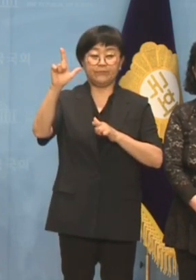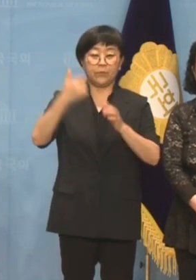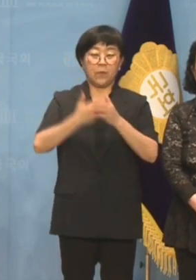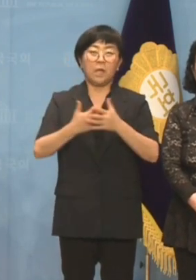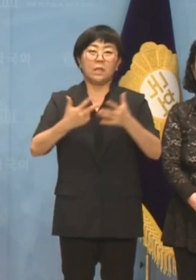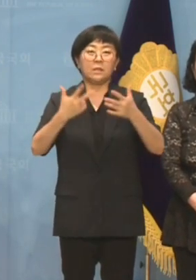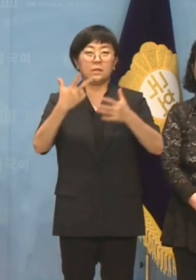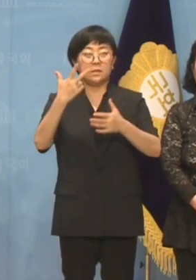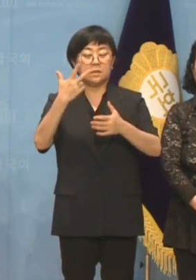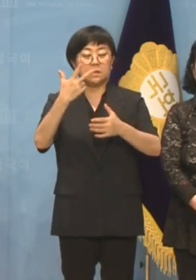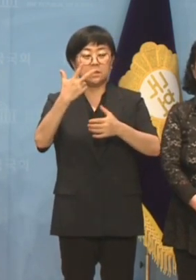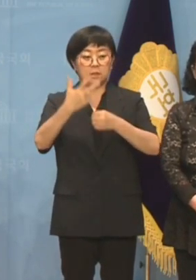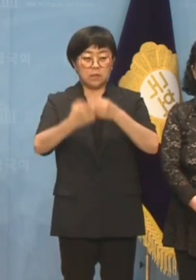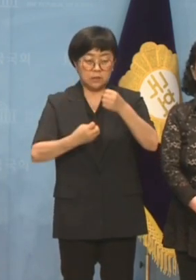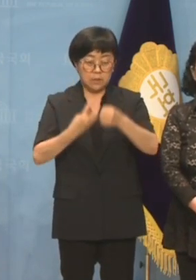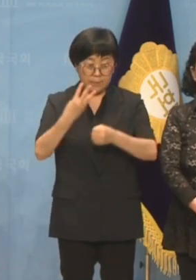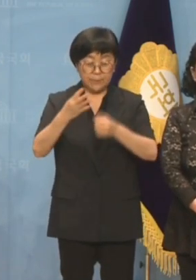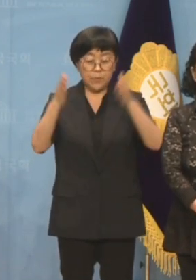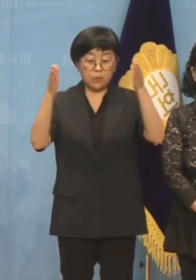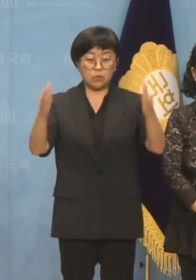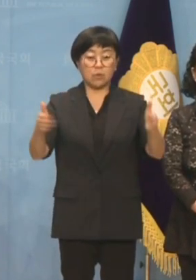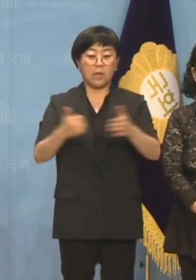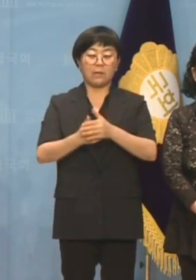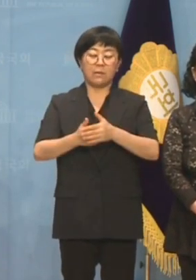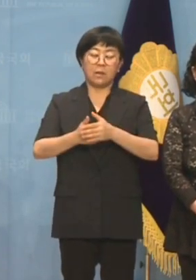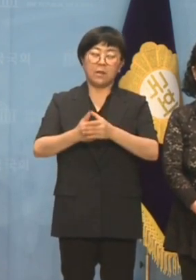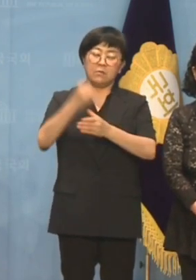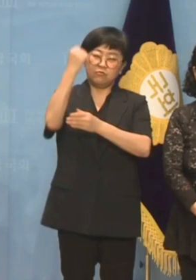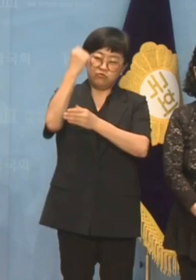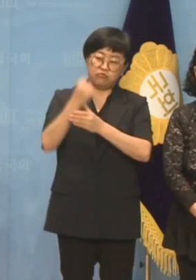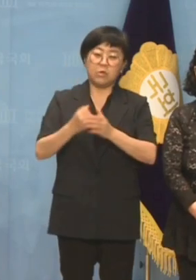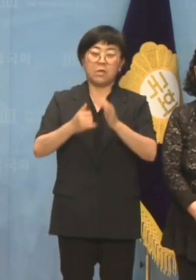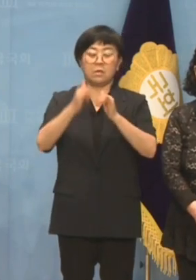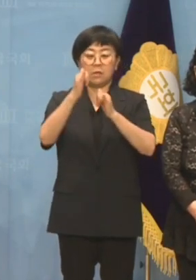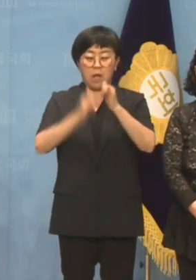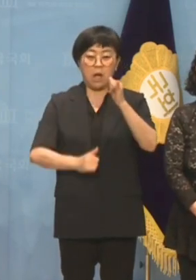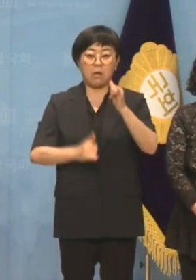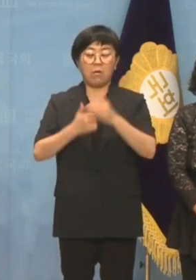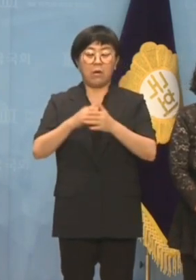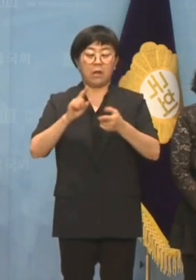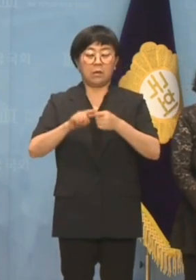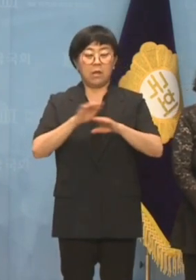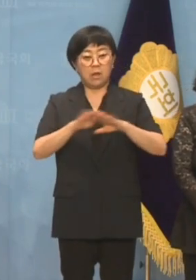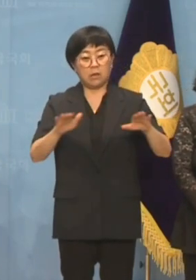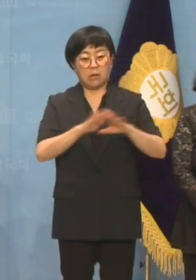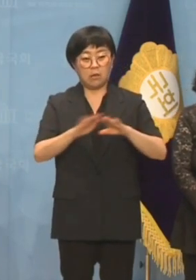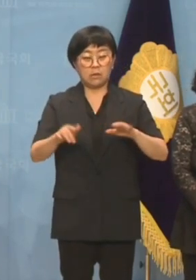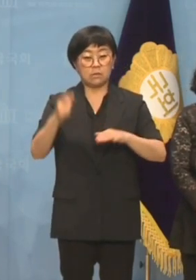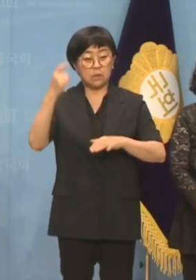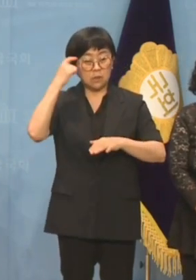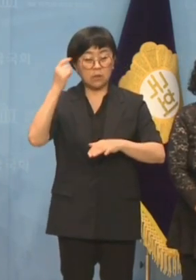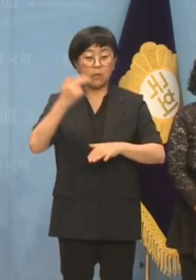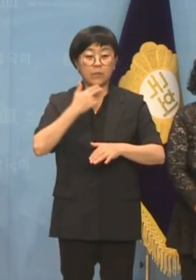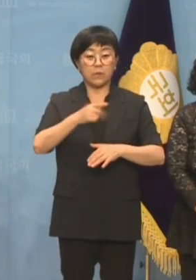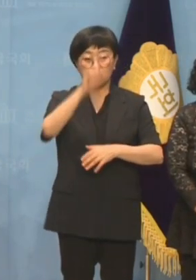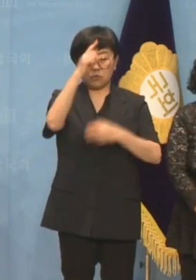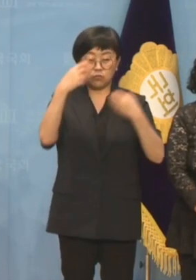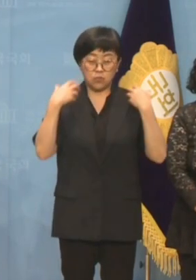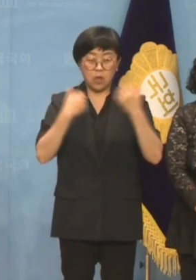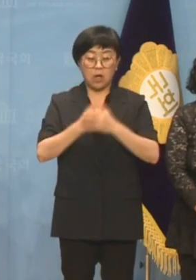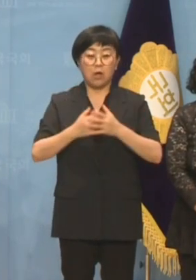지난 73년간의 해묵은 과거사의 해결 의지가 없는 정부와 국회를